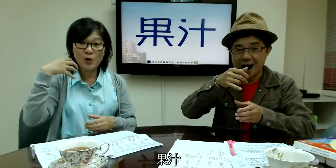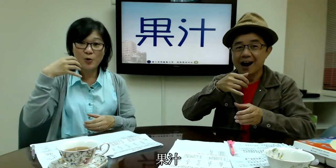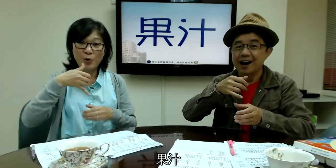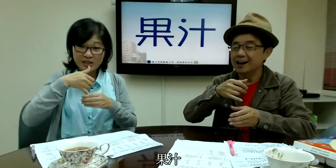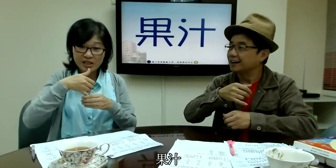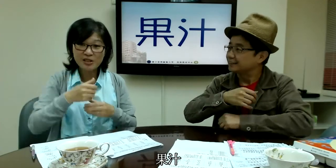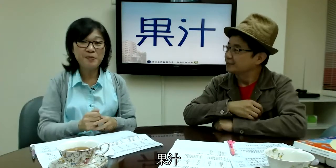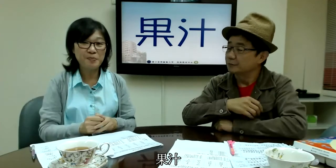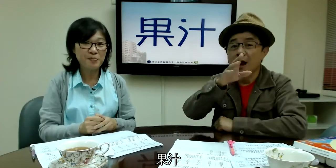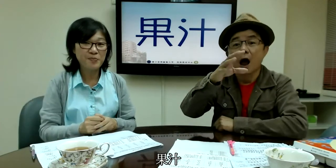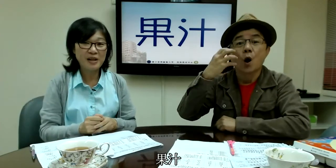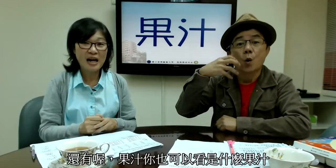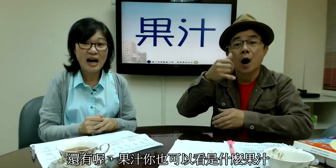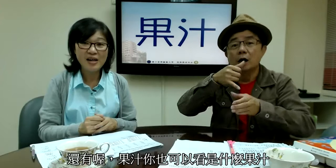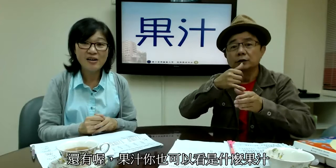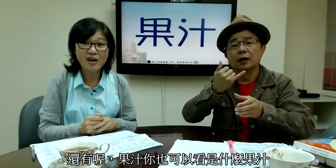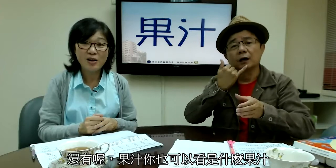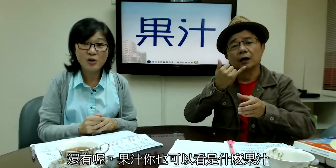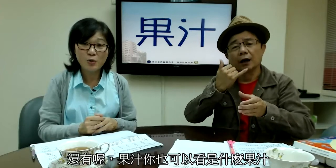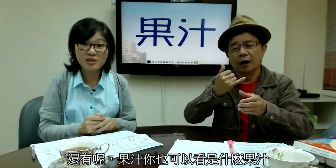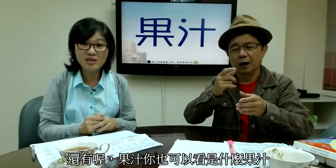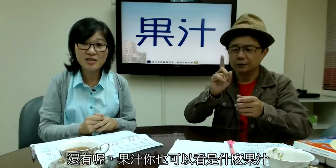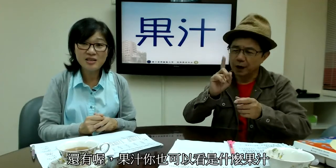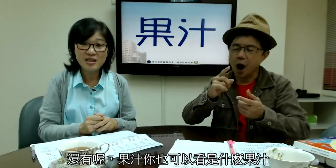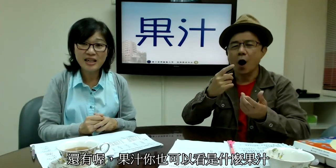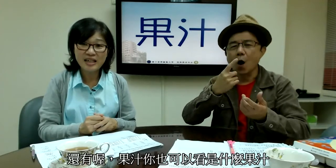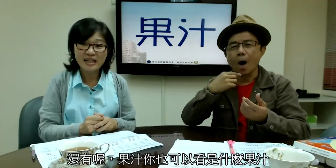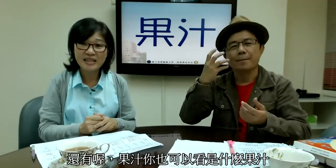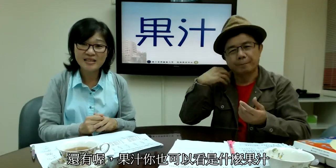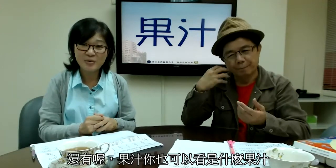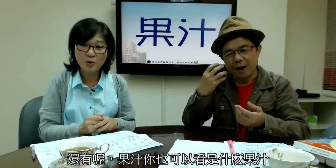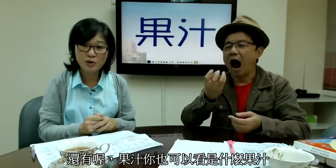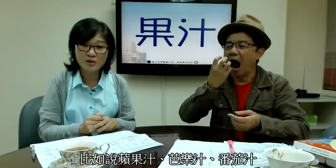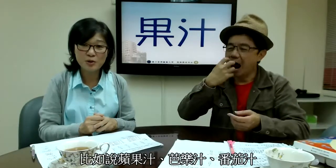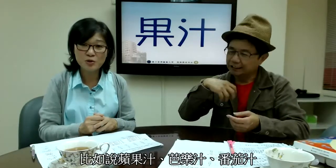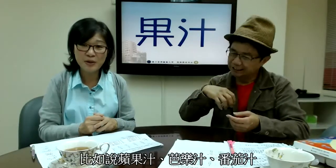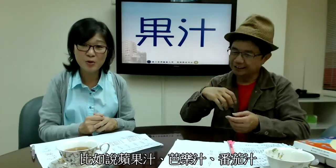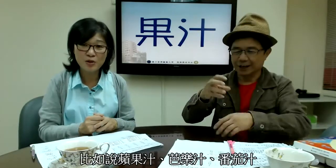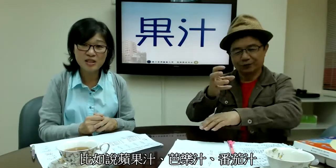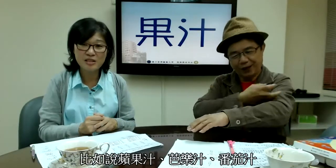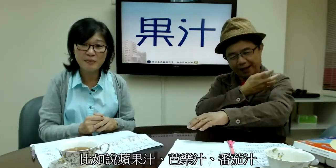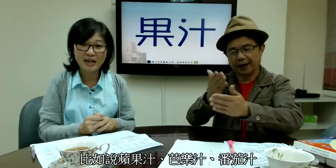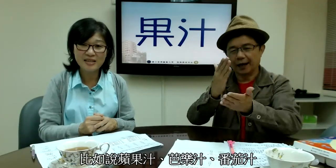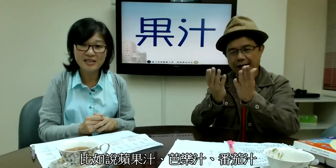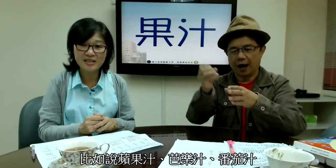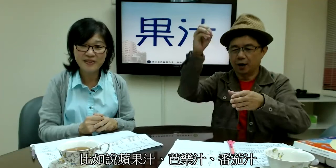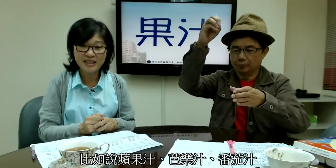果汁，还有果汁，你也可以看是什么果汁，比如说苹果汁、芭乐汁、番茄